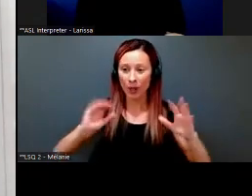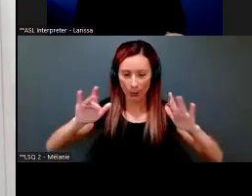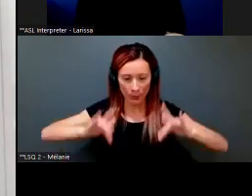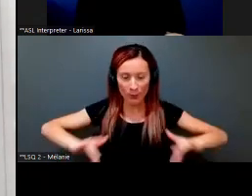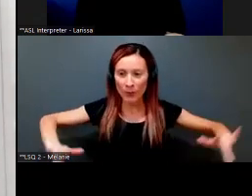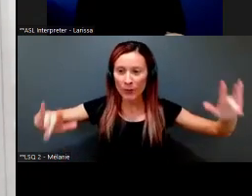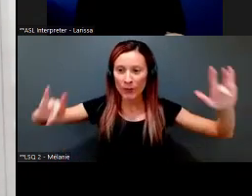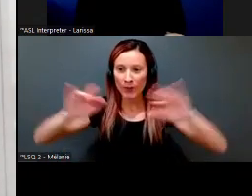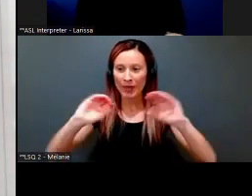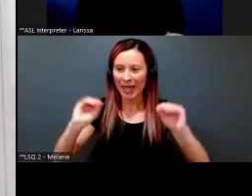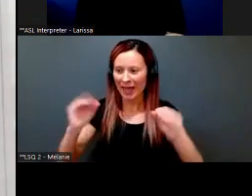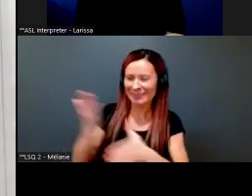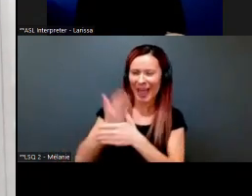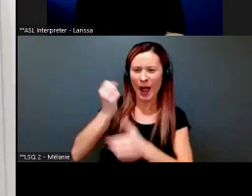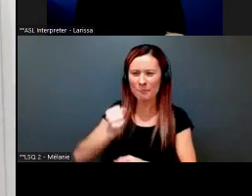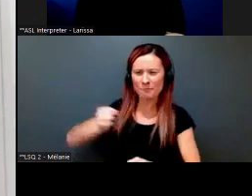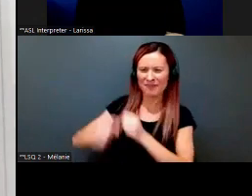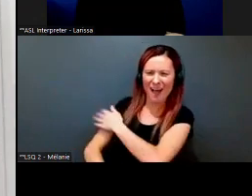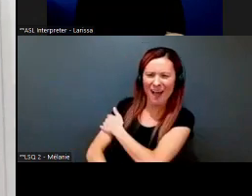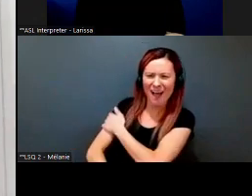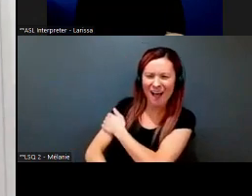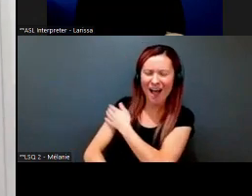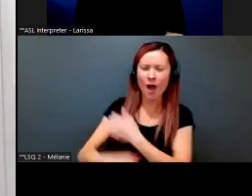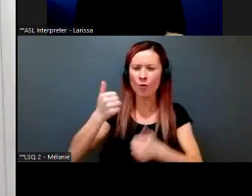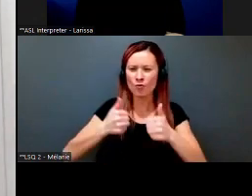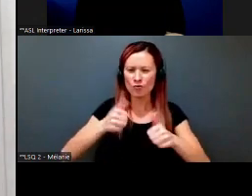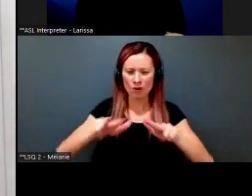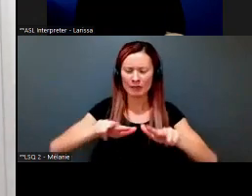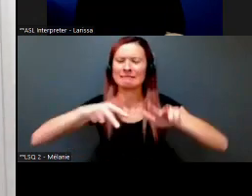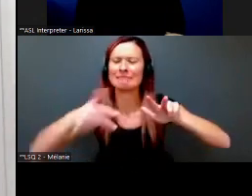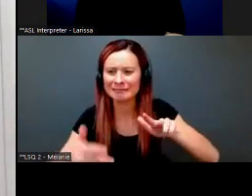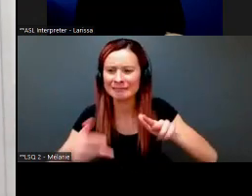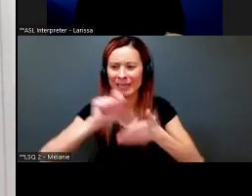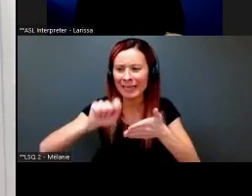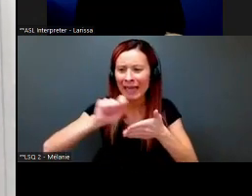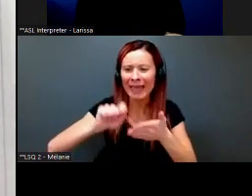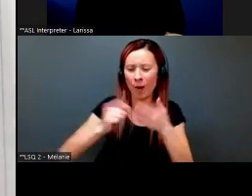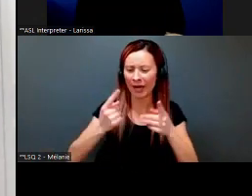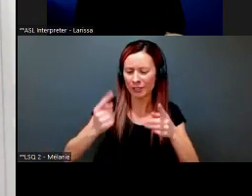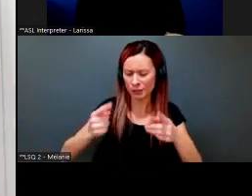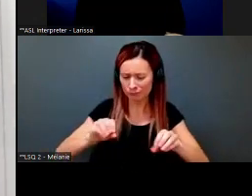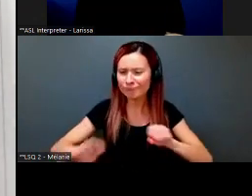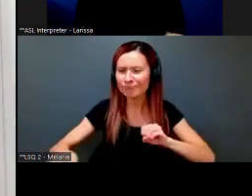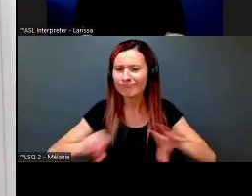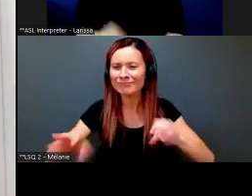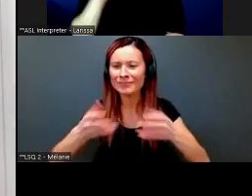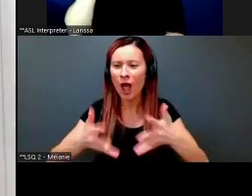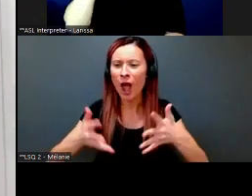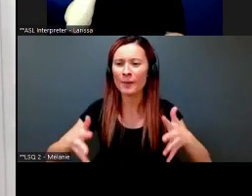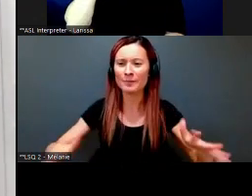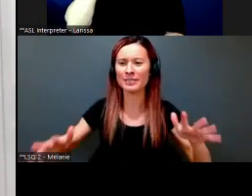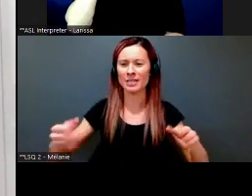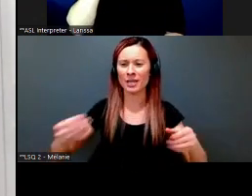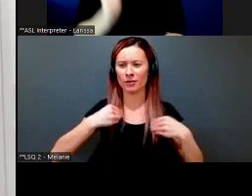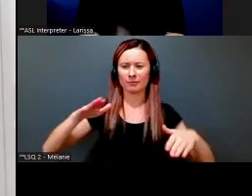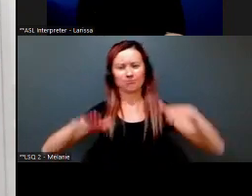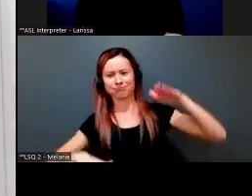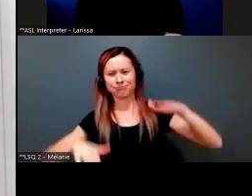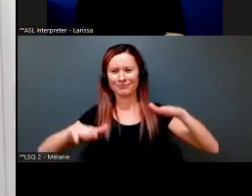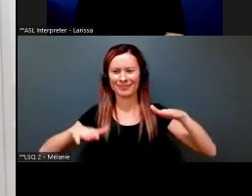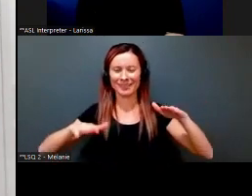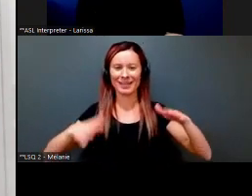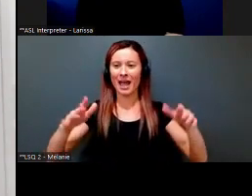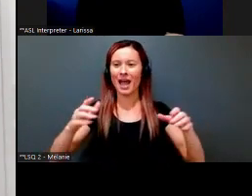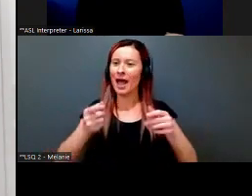vos bras ou peut-être marcher sur une crayon, quelque chose comme ça pour vous déstabiliser. La chose plus importante, c'est votre